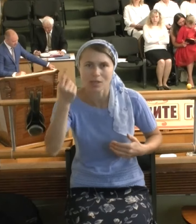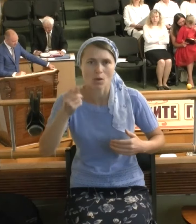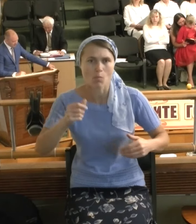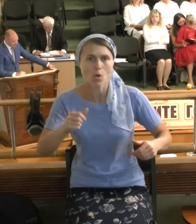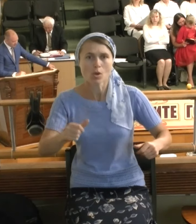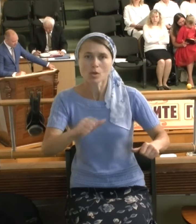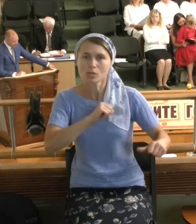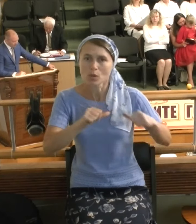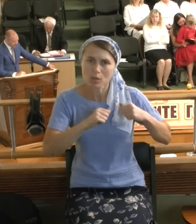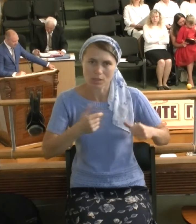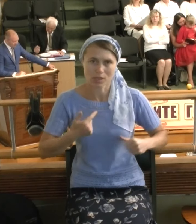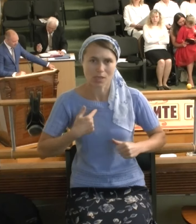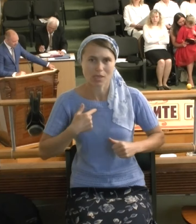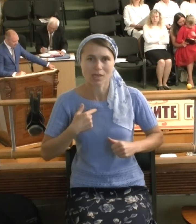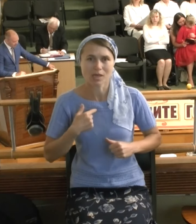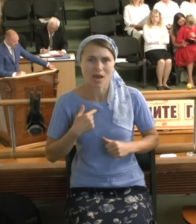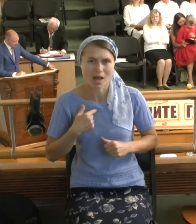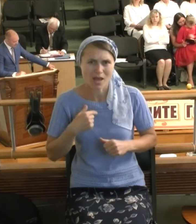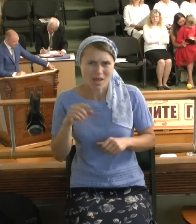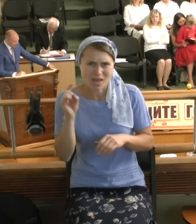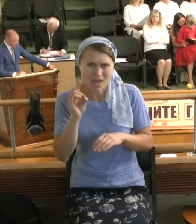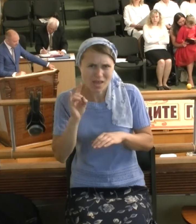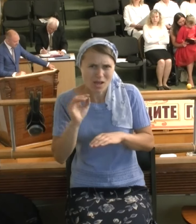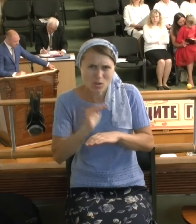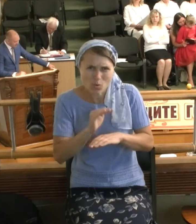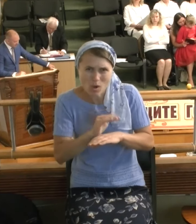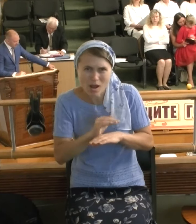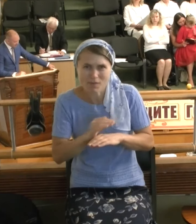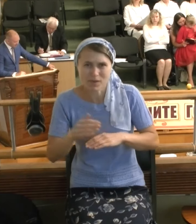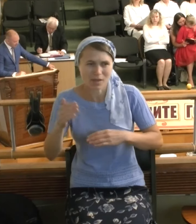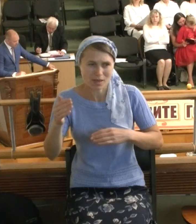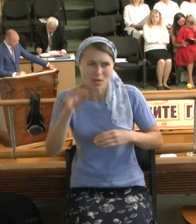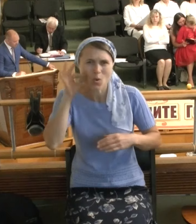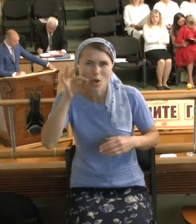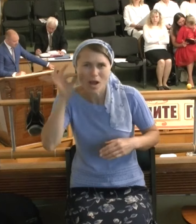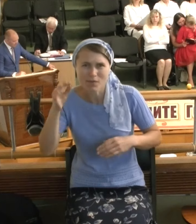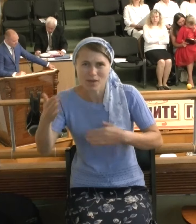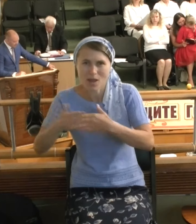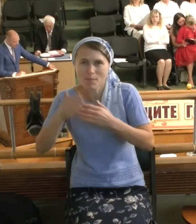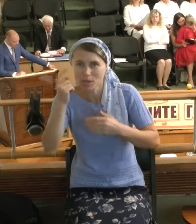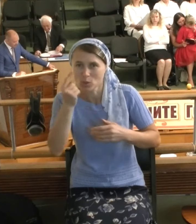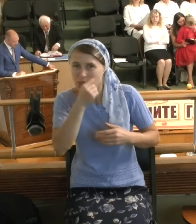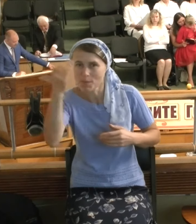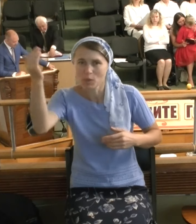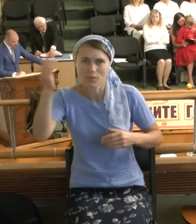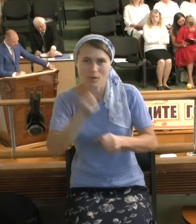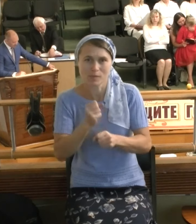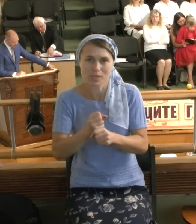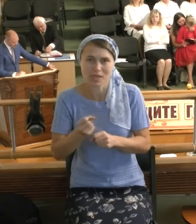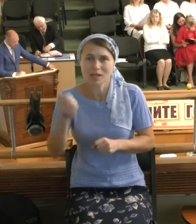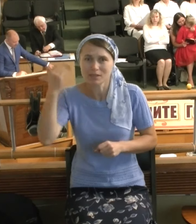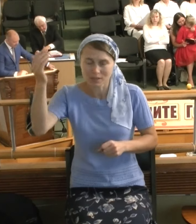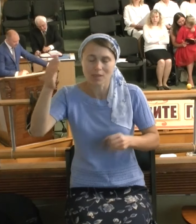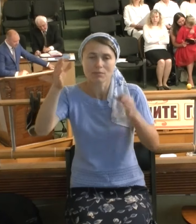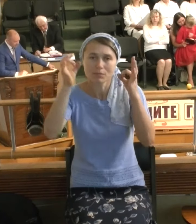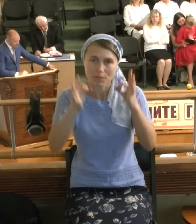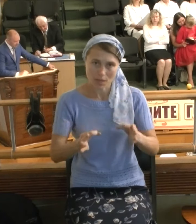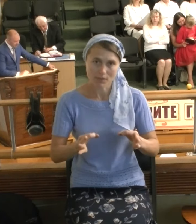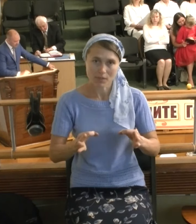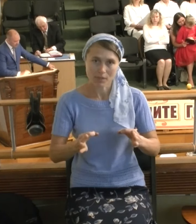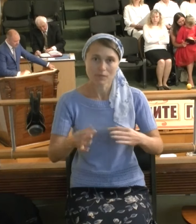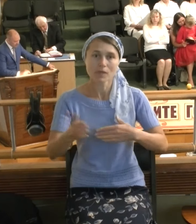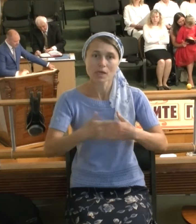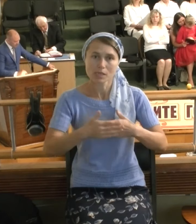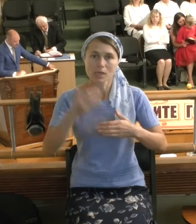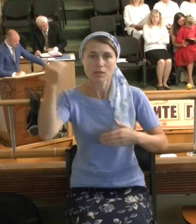согрешил я, и лукавое пред очами Твоими сделал так, что Ты праведен в приговоре Твоем и